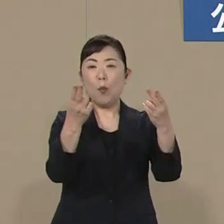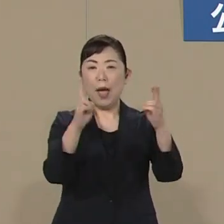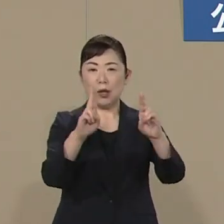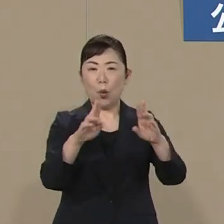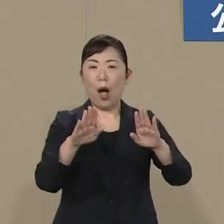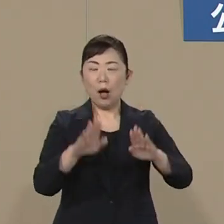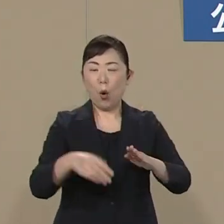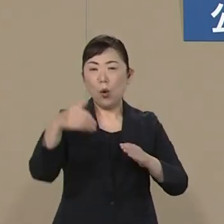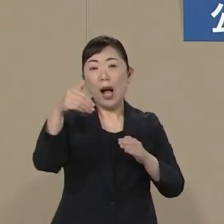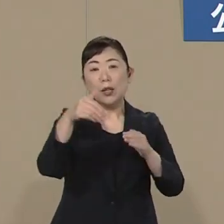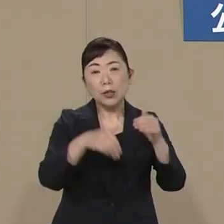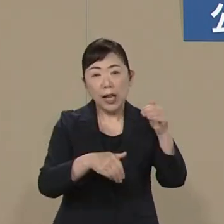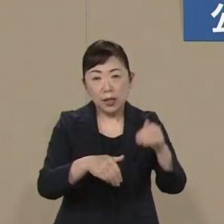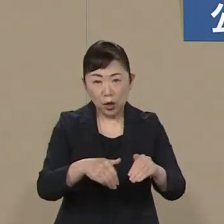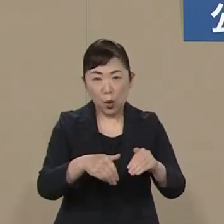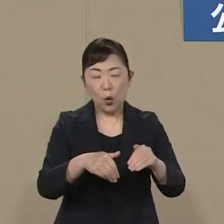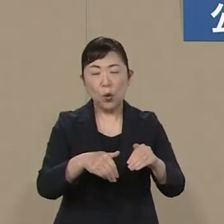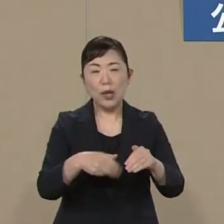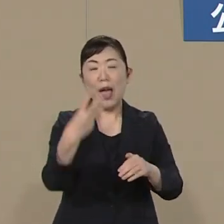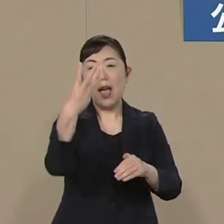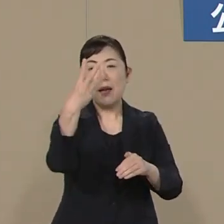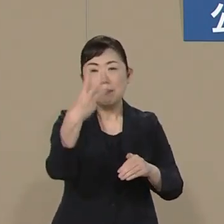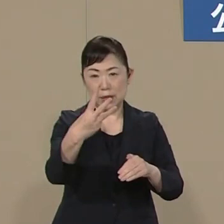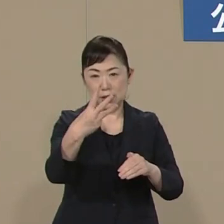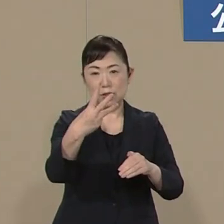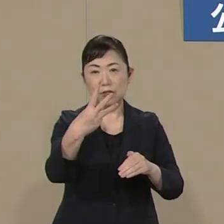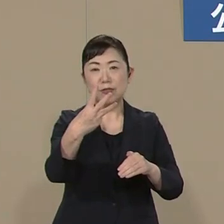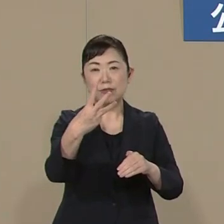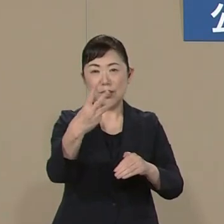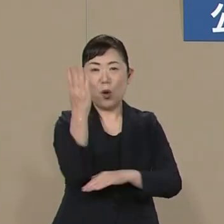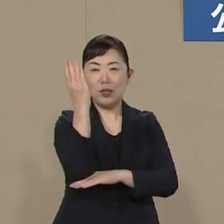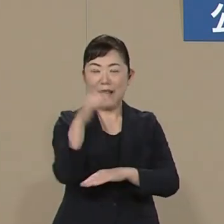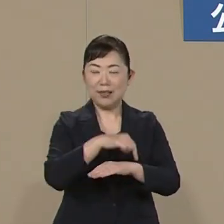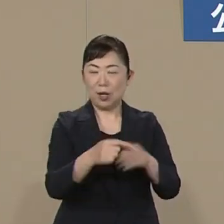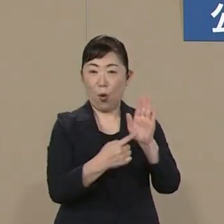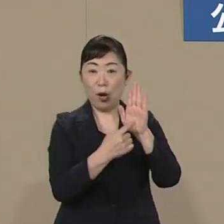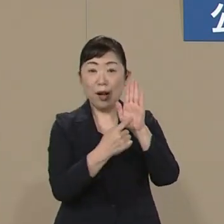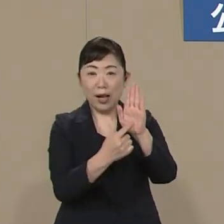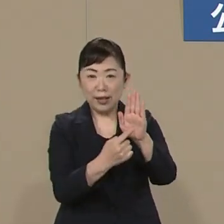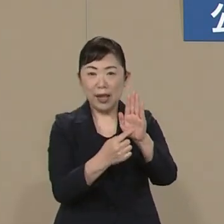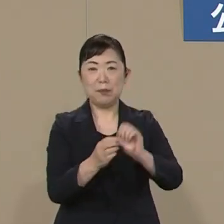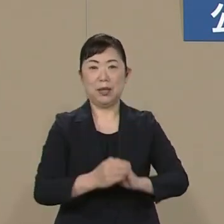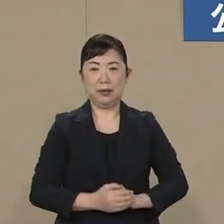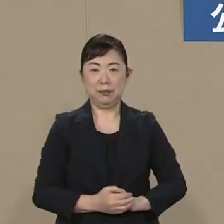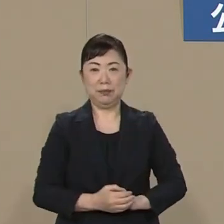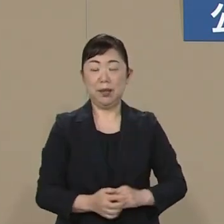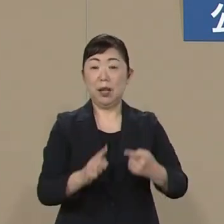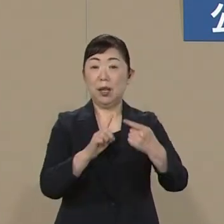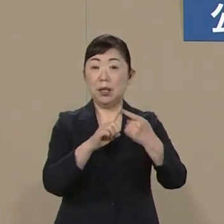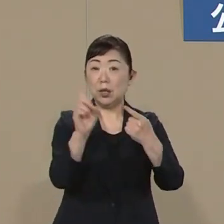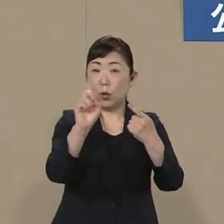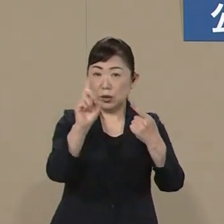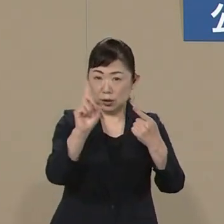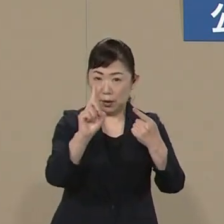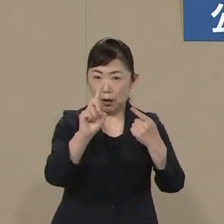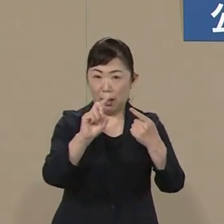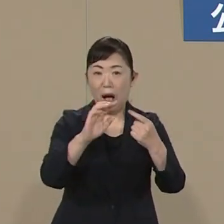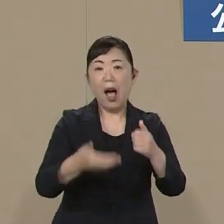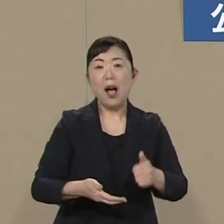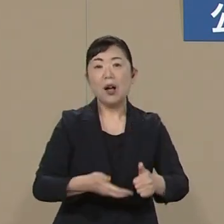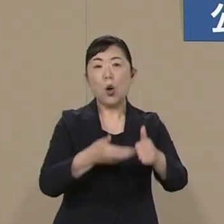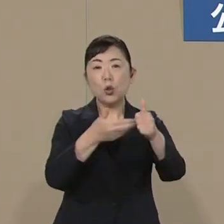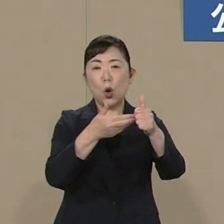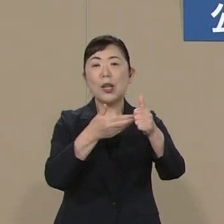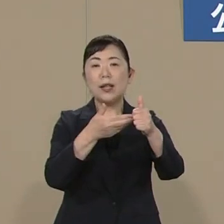公明党は今回の参院選を通じて主に3つの政策を訴えます一つ目は